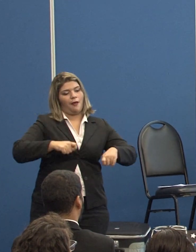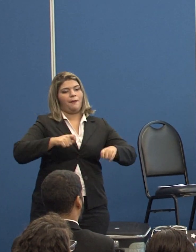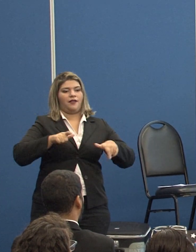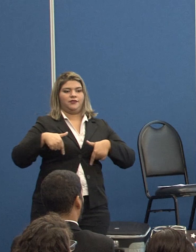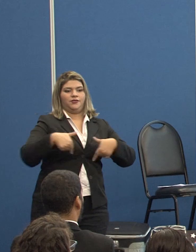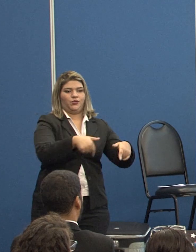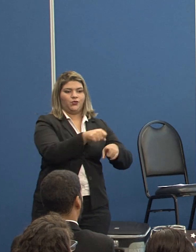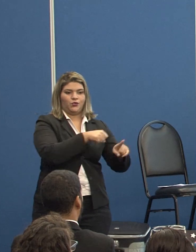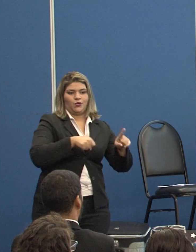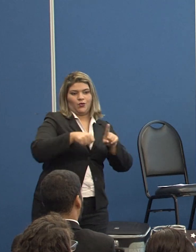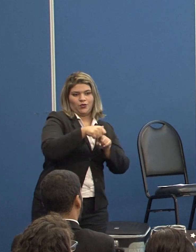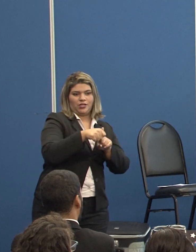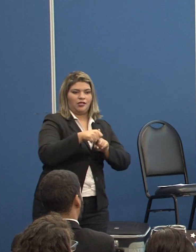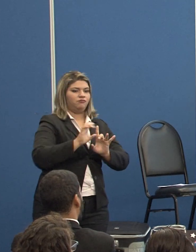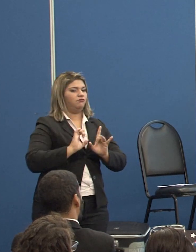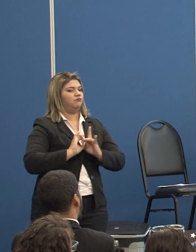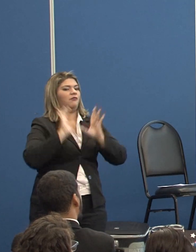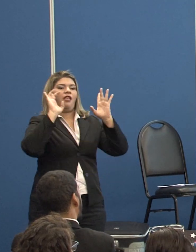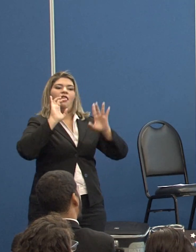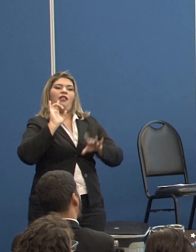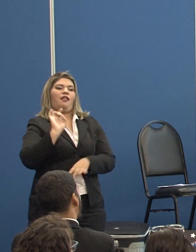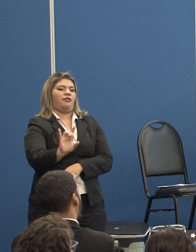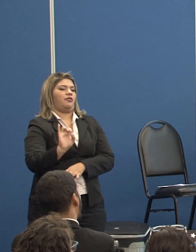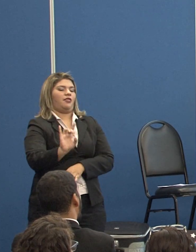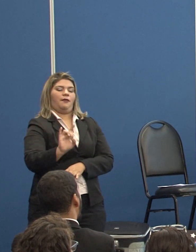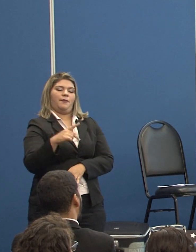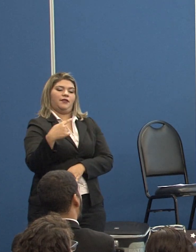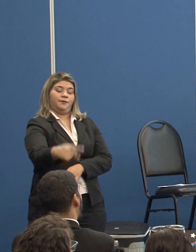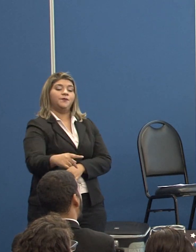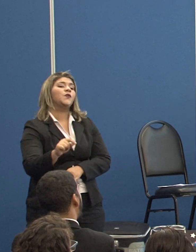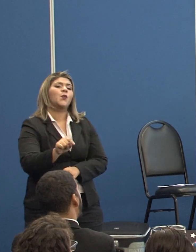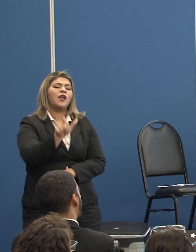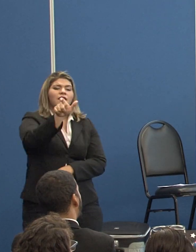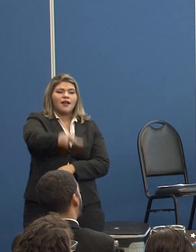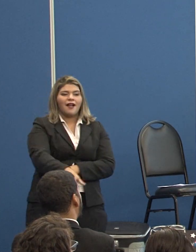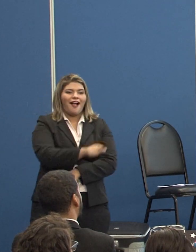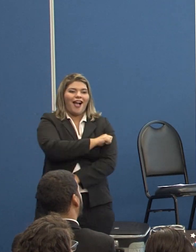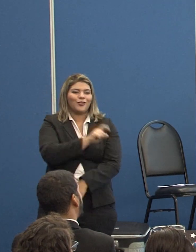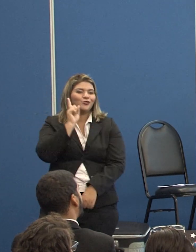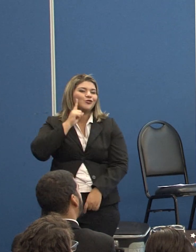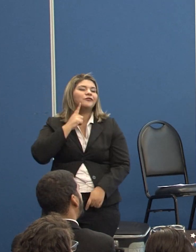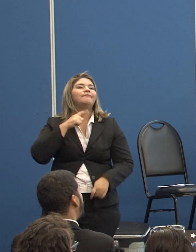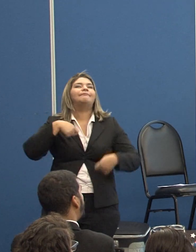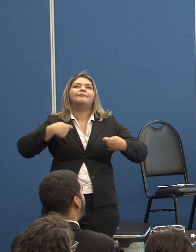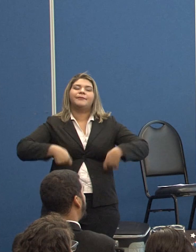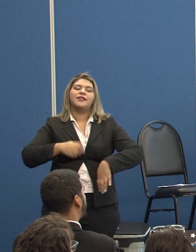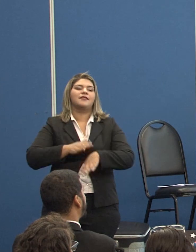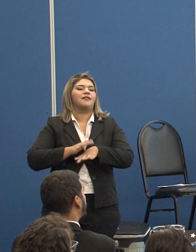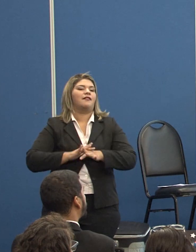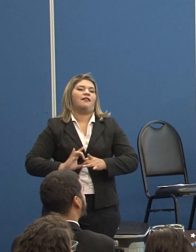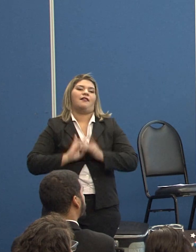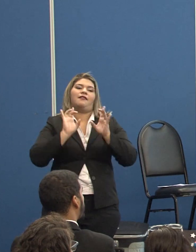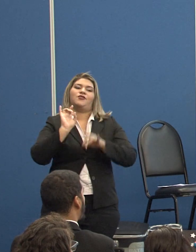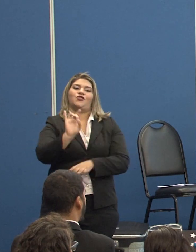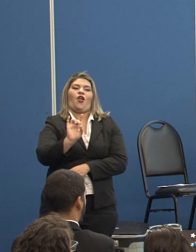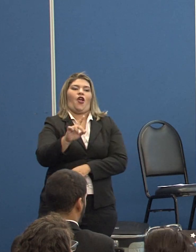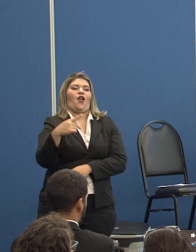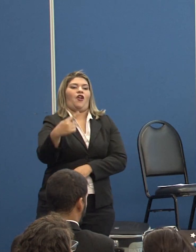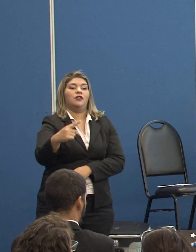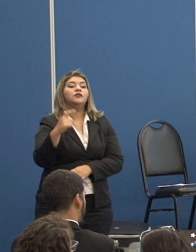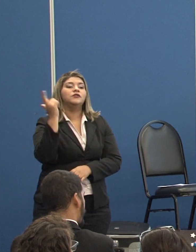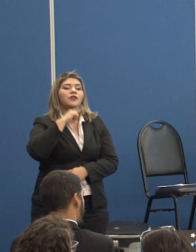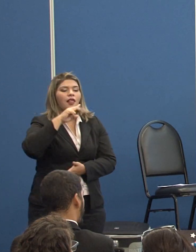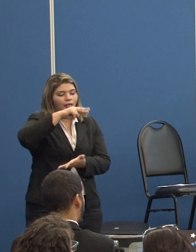sociedade de forma independente. Né? O nosso aluno surdo precisa ser autônomo e independente. Ler